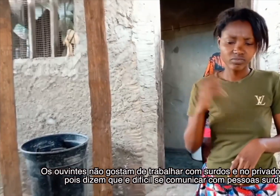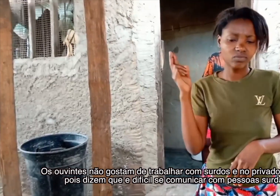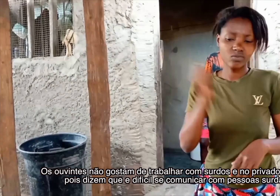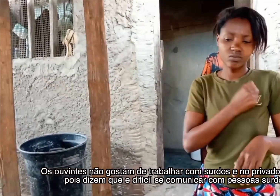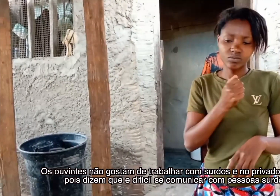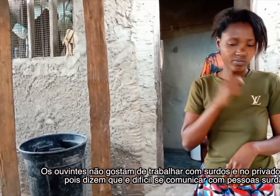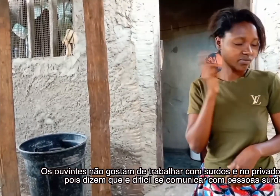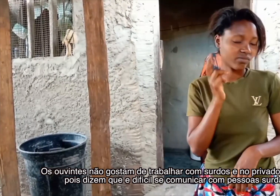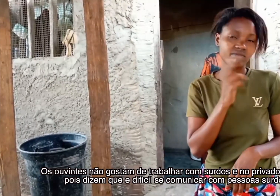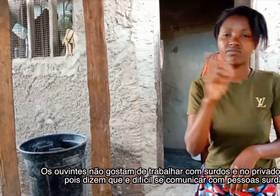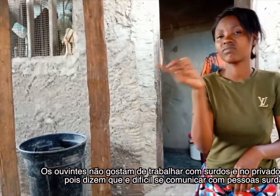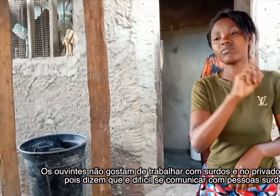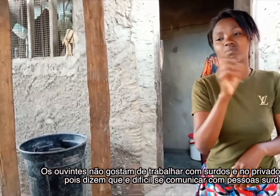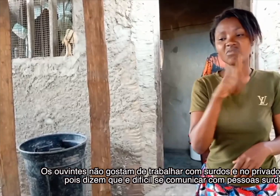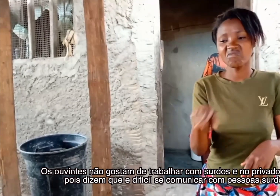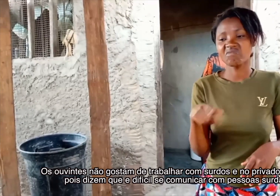com pessoas surdas.